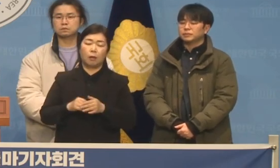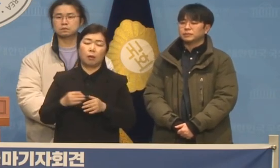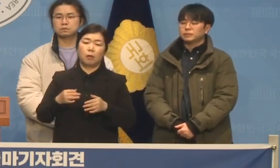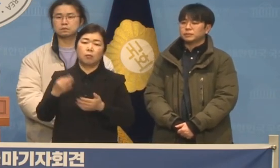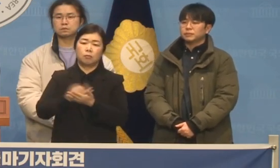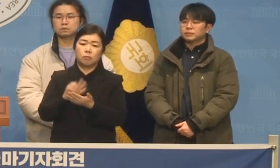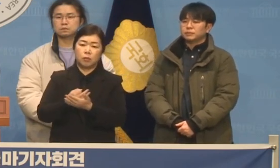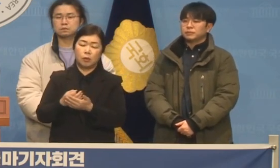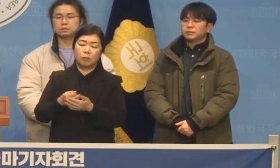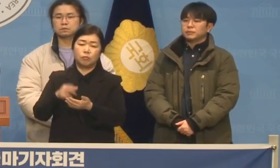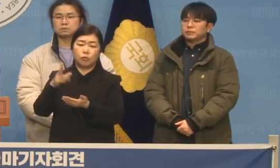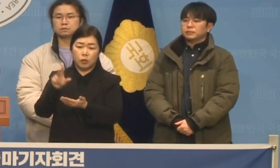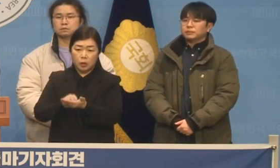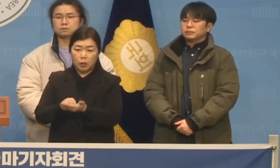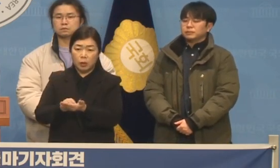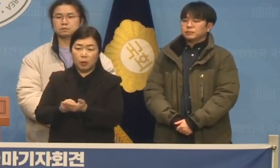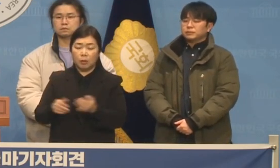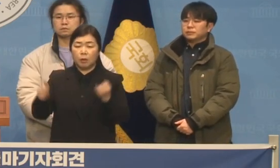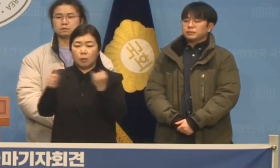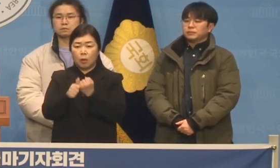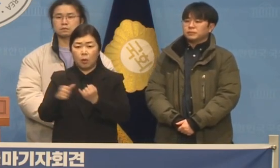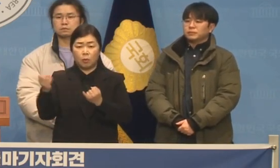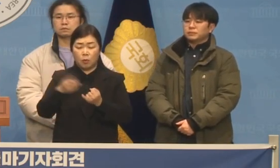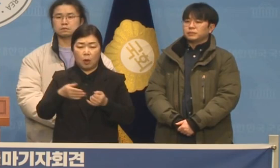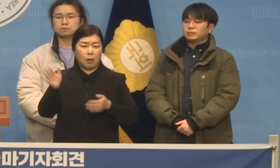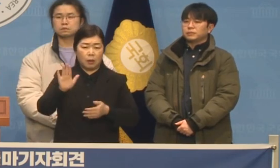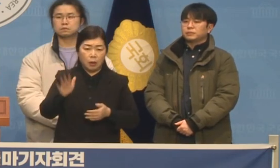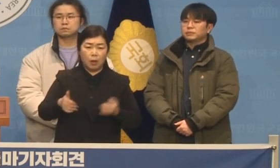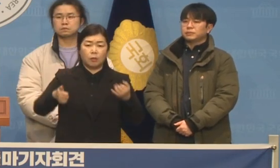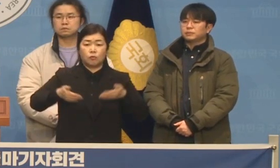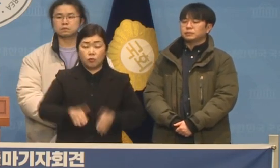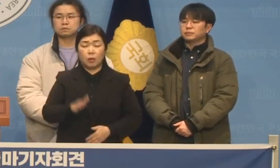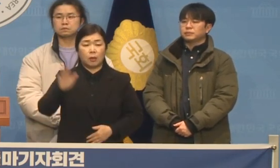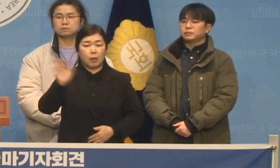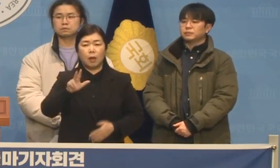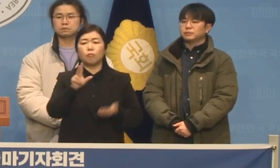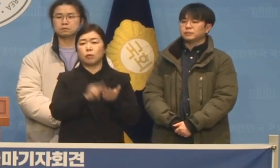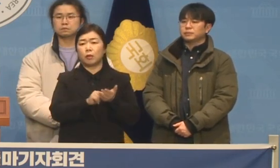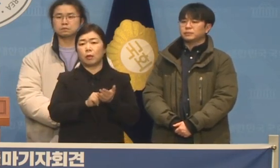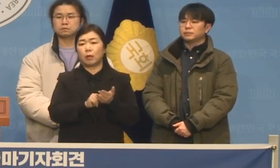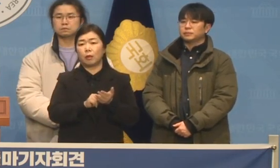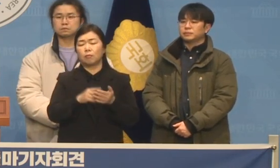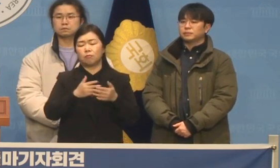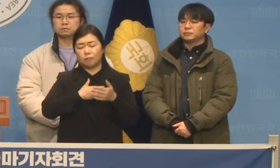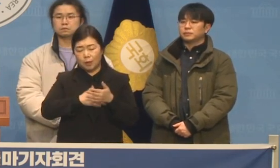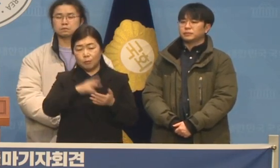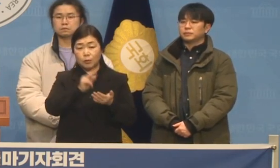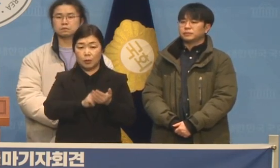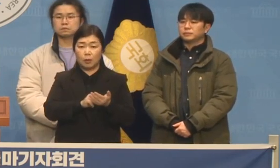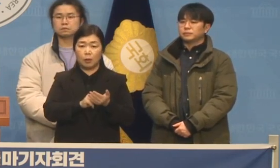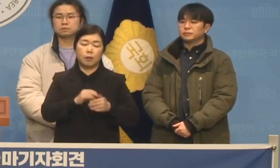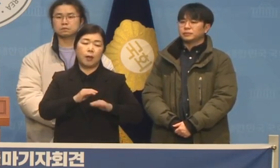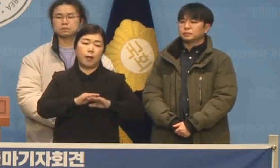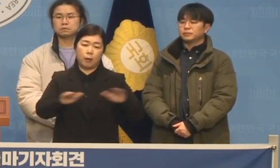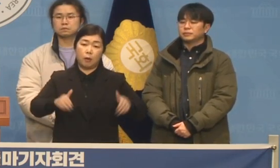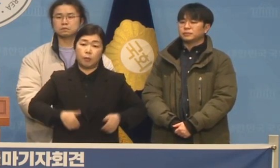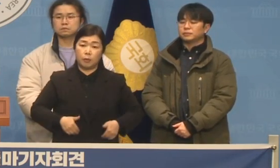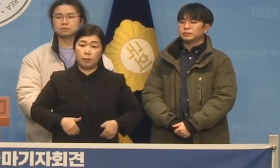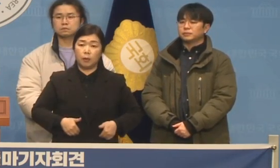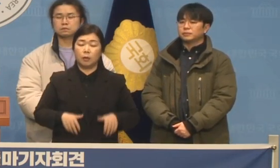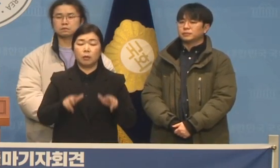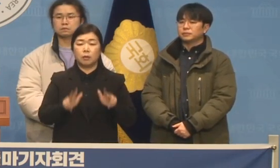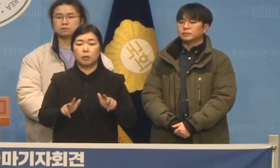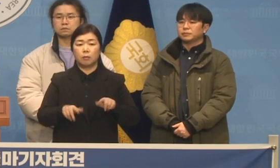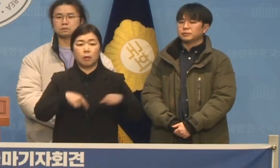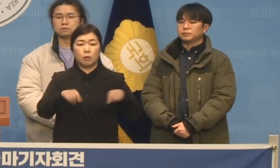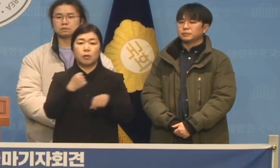소외감, 결혼과 출산을 하지 않아서 가져야 하는 불안을 구조적으로 해결하는 것이야말로 이 시대